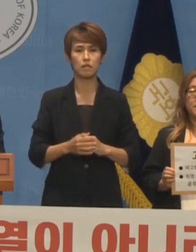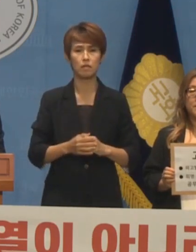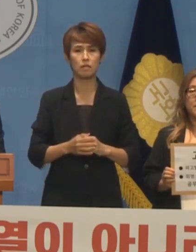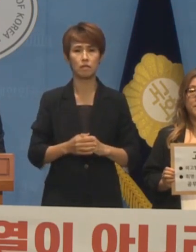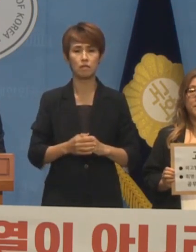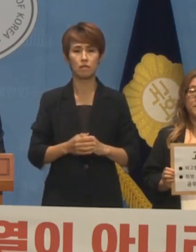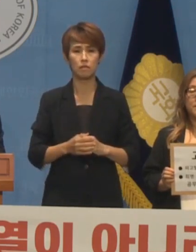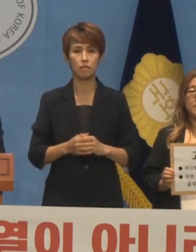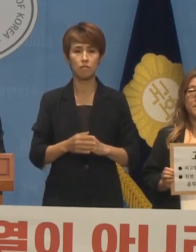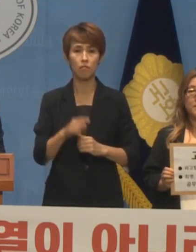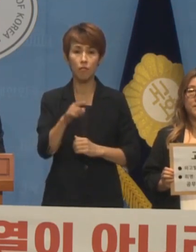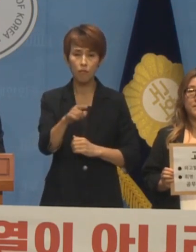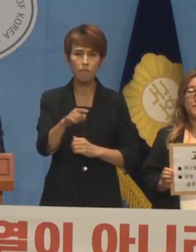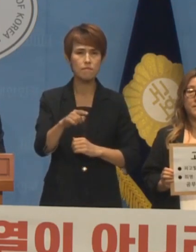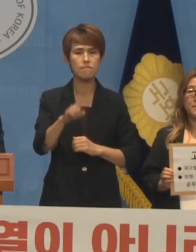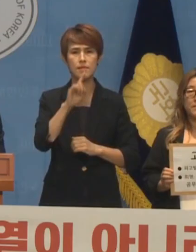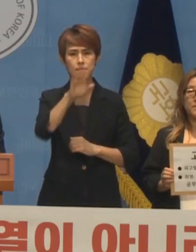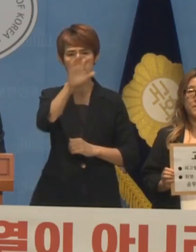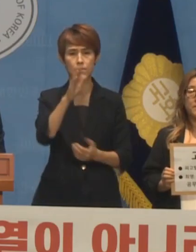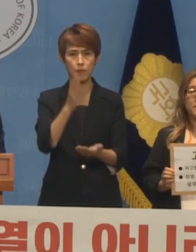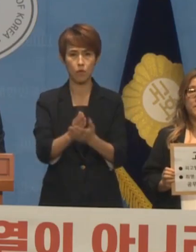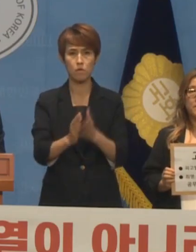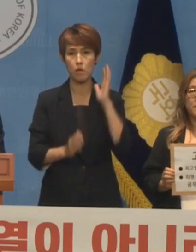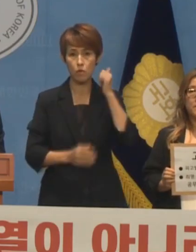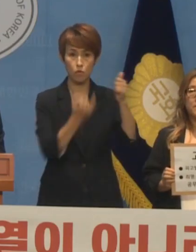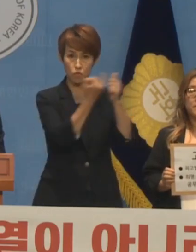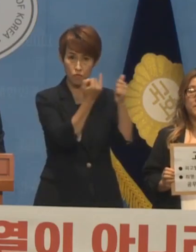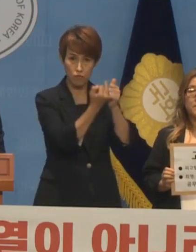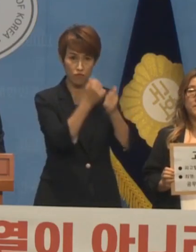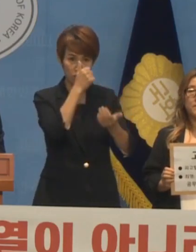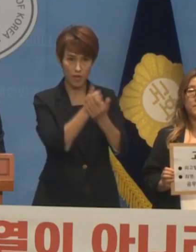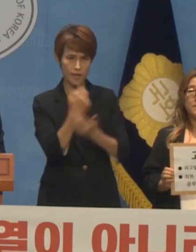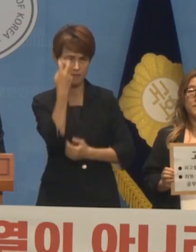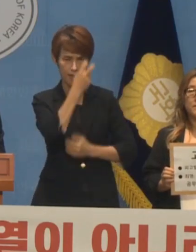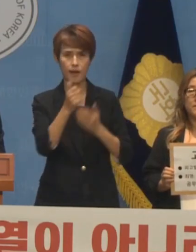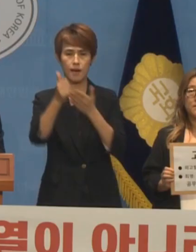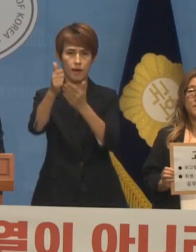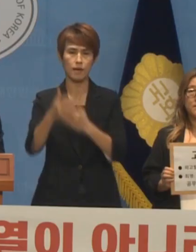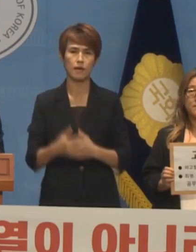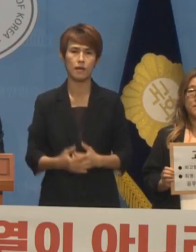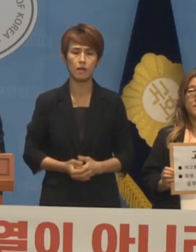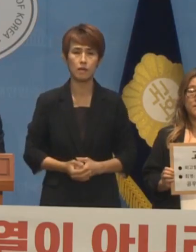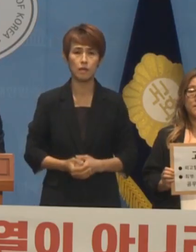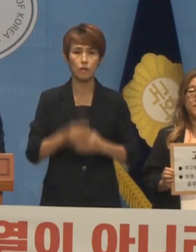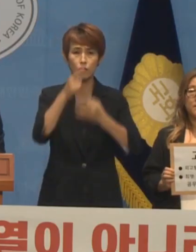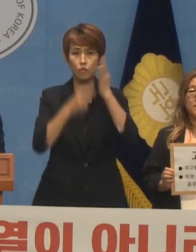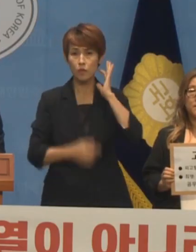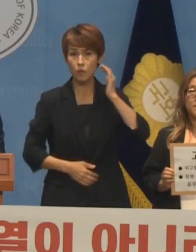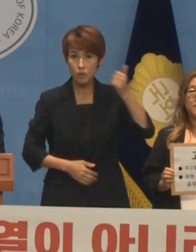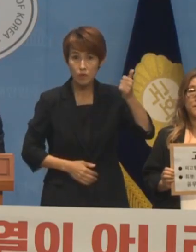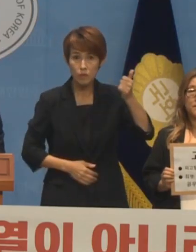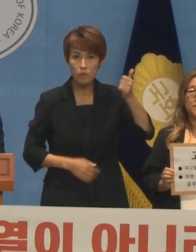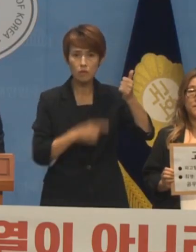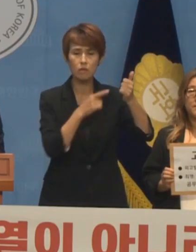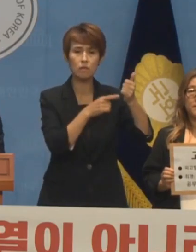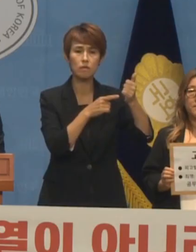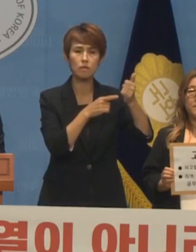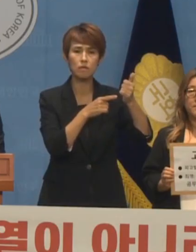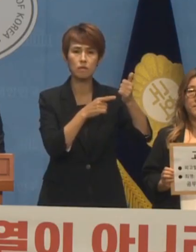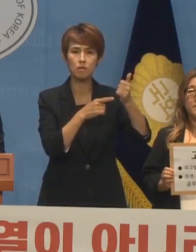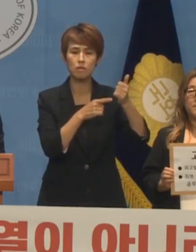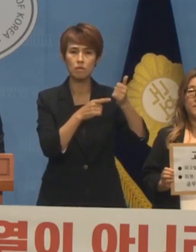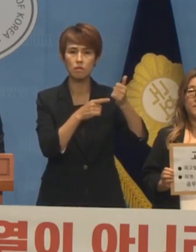말고 대통령 부부 혐의 즉각 수사하라. 윤석열 대통령은 고발일 현재